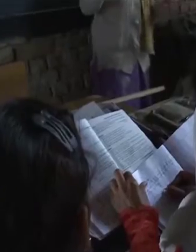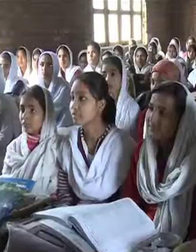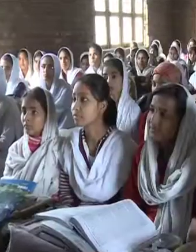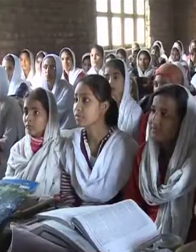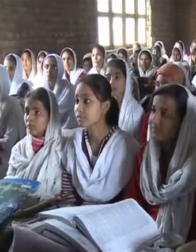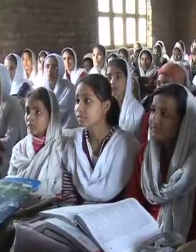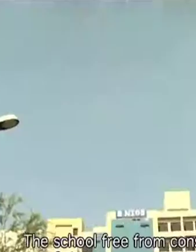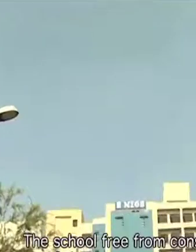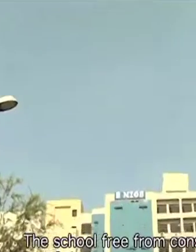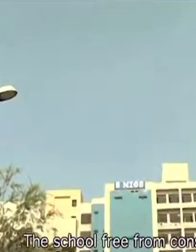विद्यालय जो मुक्त हो।